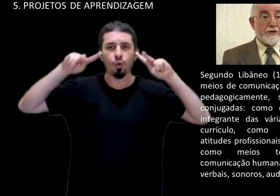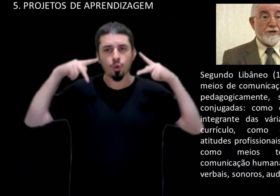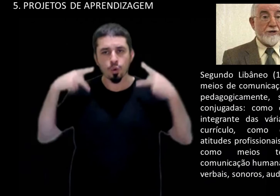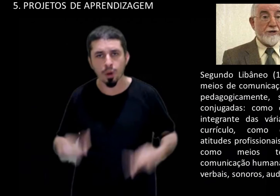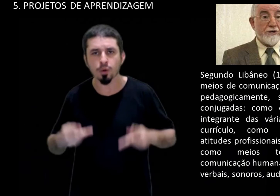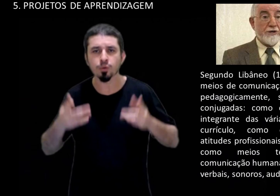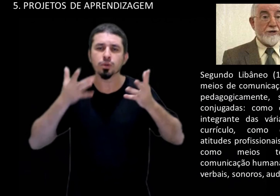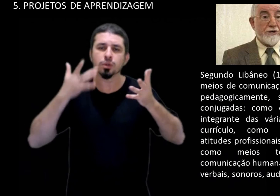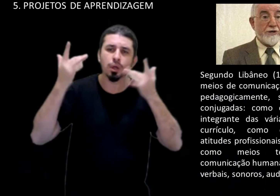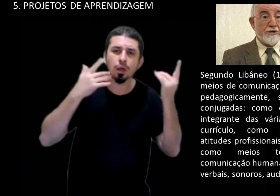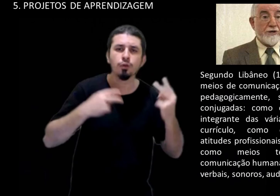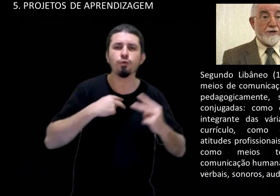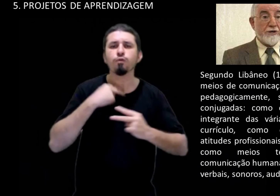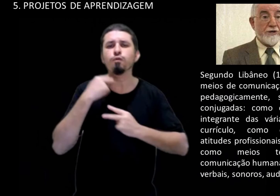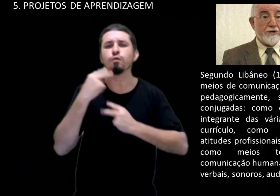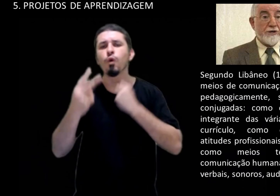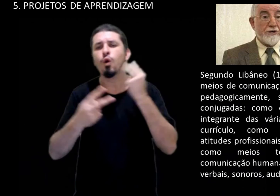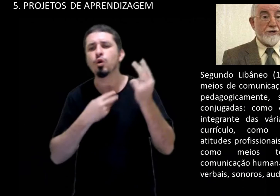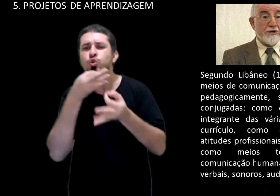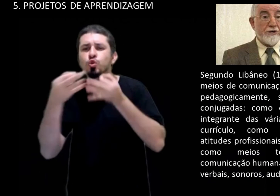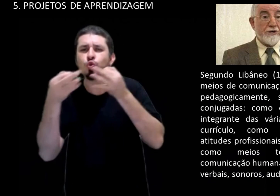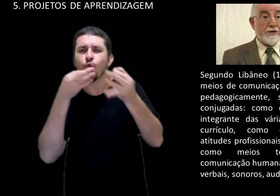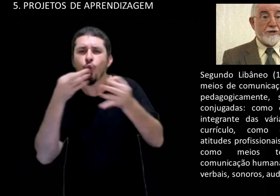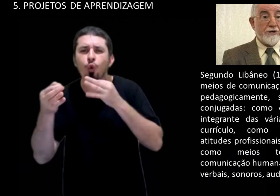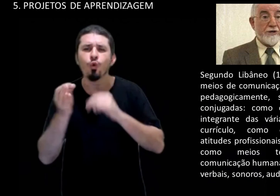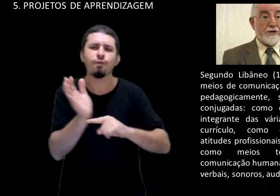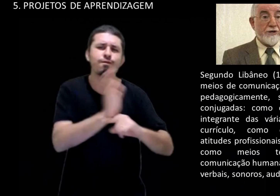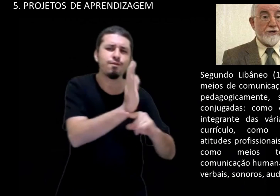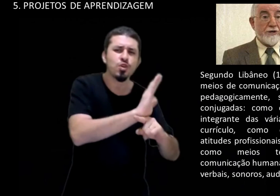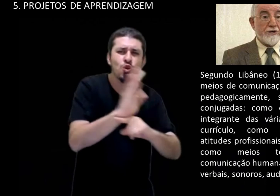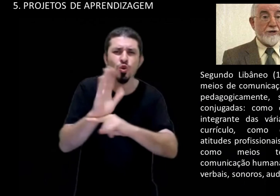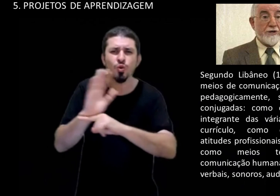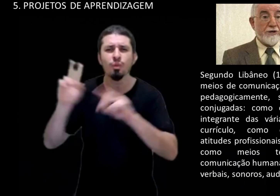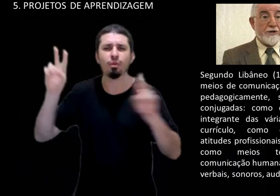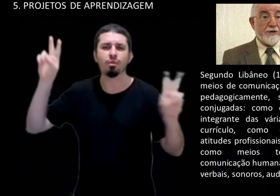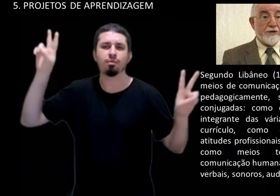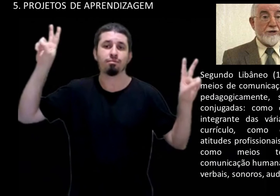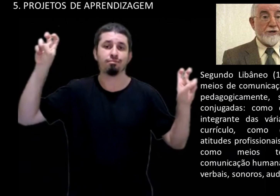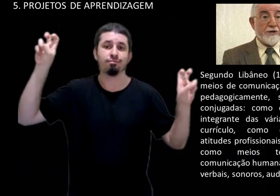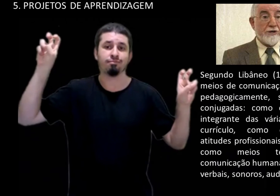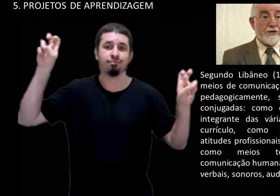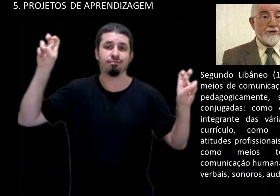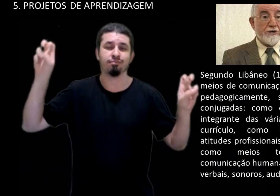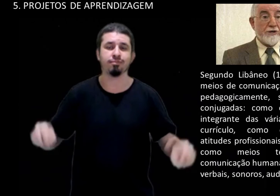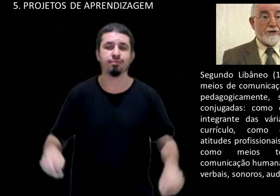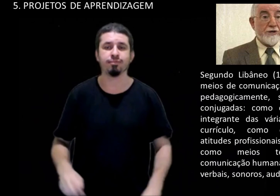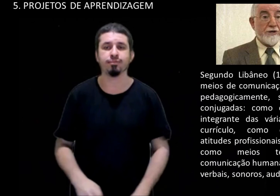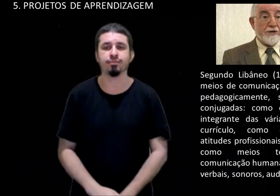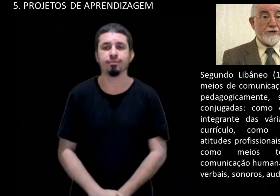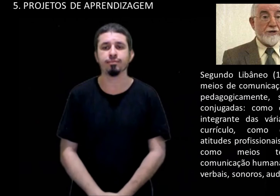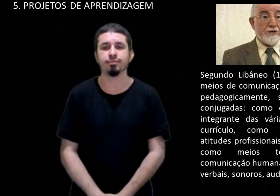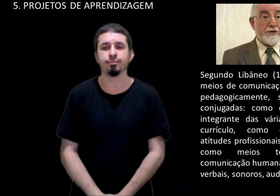humana, visuais, cênicos, verbais, sonoros e audiovisuais. Fecha aspas.